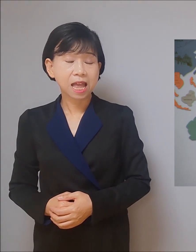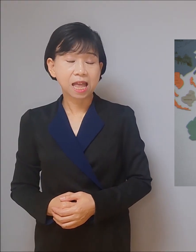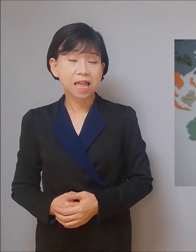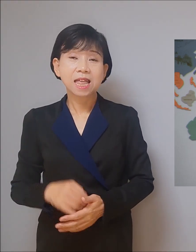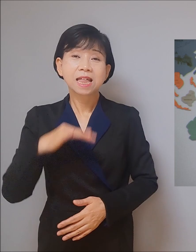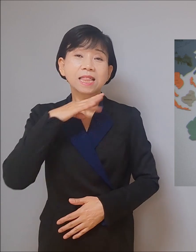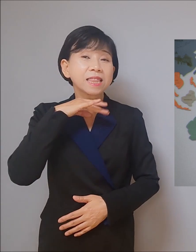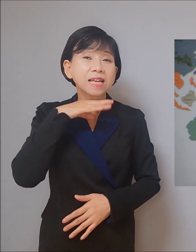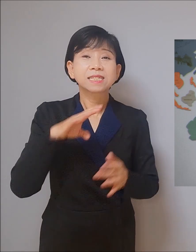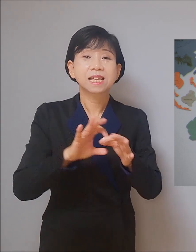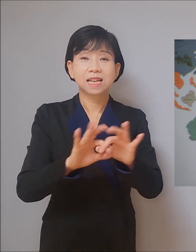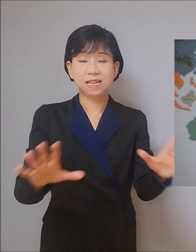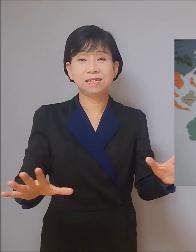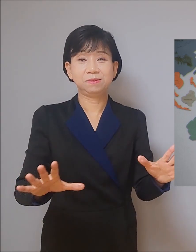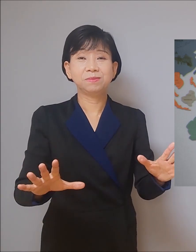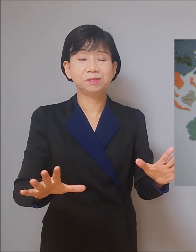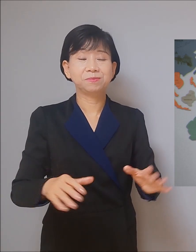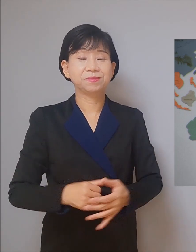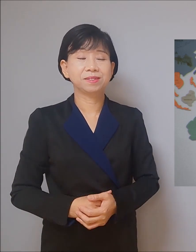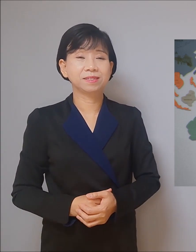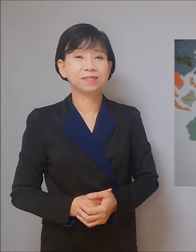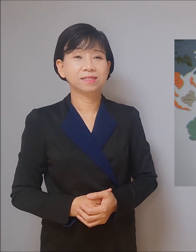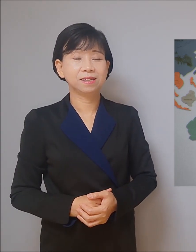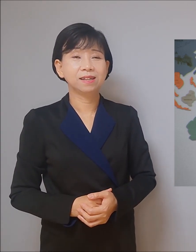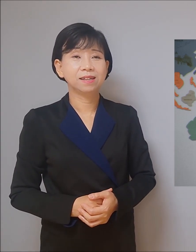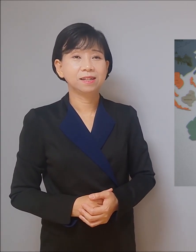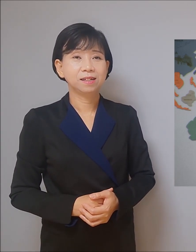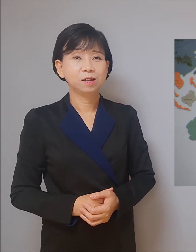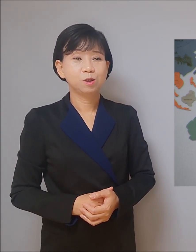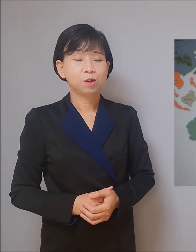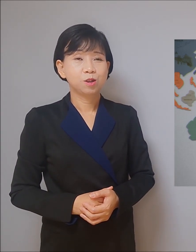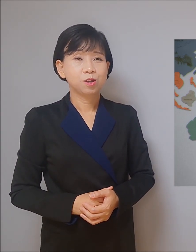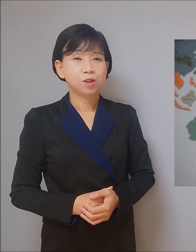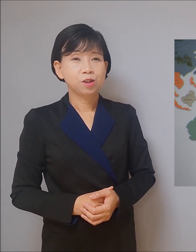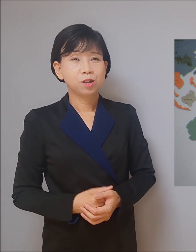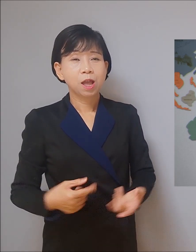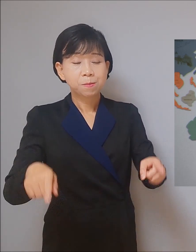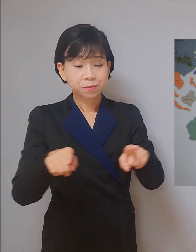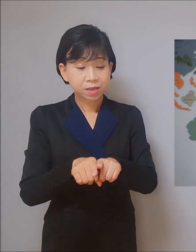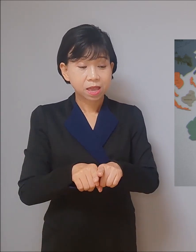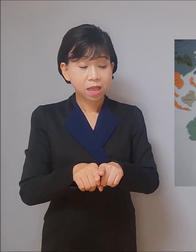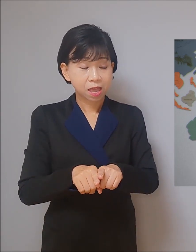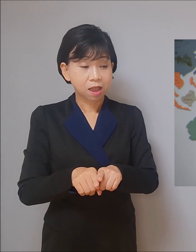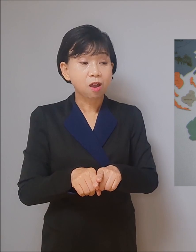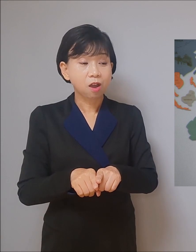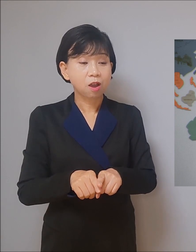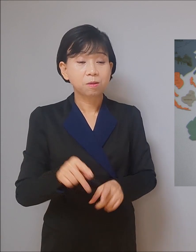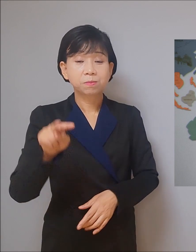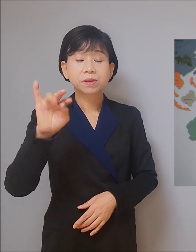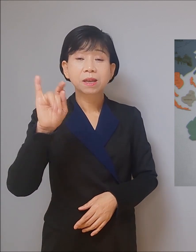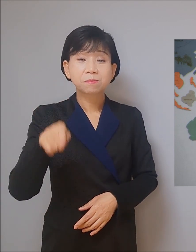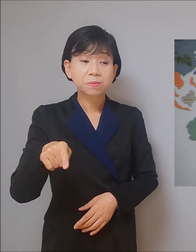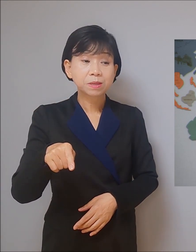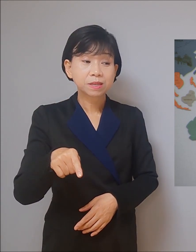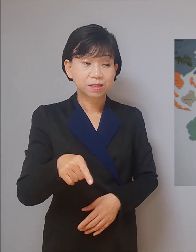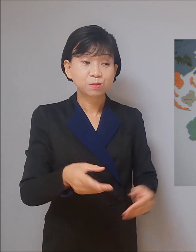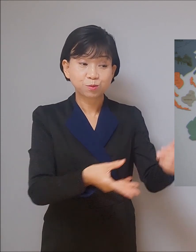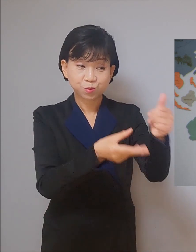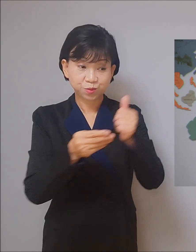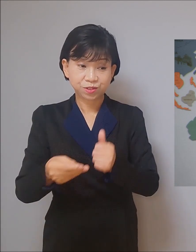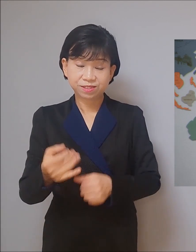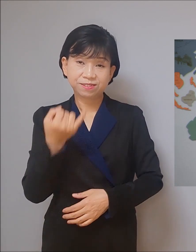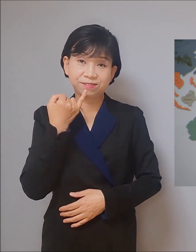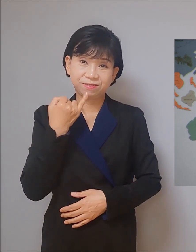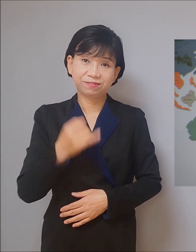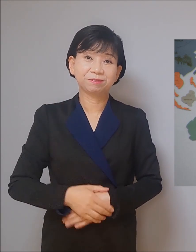사랑하는 우리 교회 성도들이면 다 가실 수 있고요. 그리고 또 함께 가실 수 있는 분들 모시고 가도 괜찮습니다.